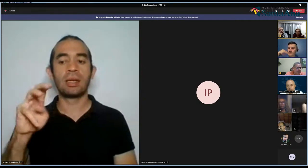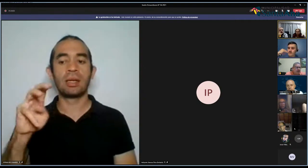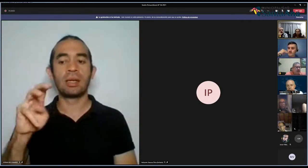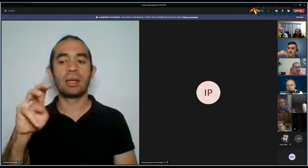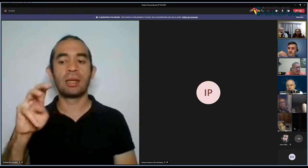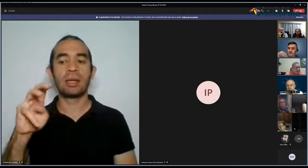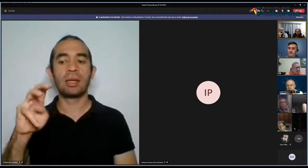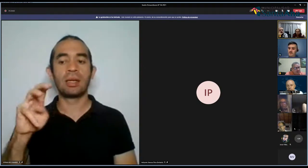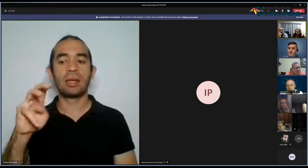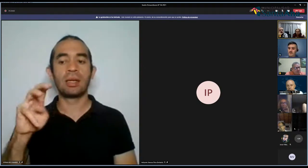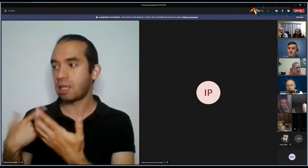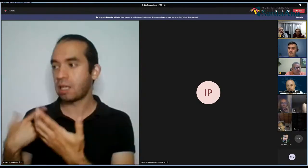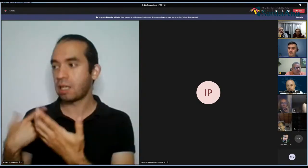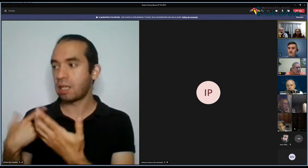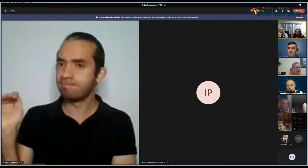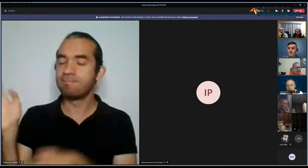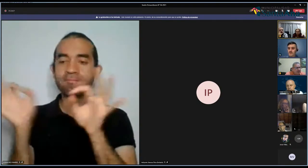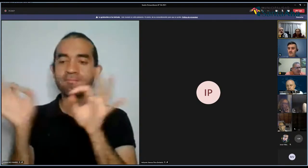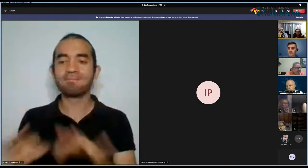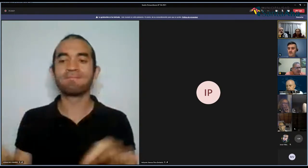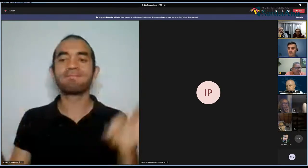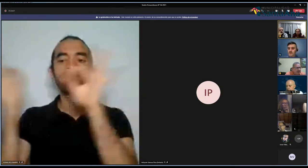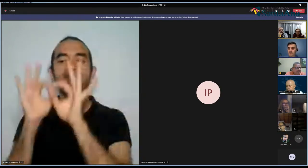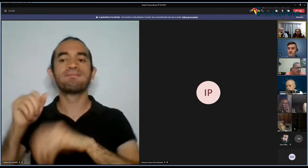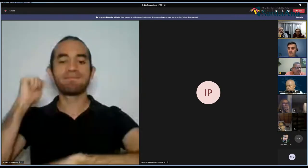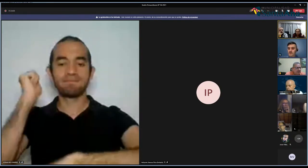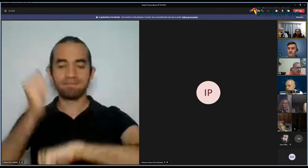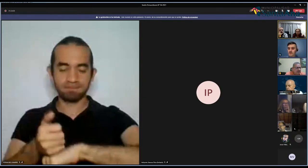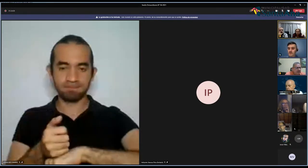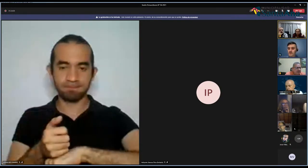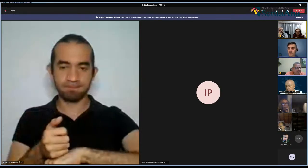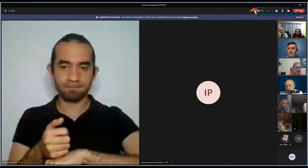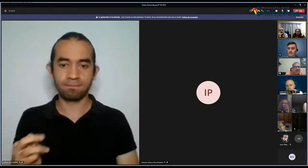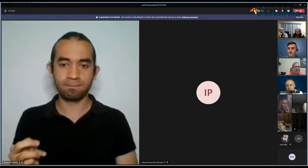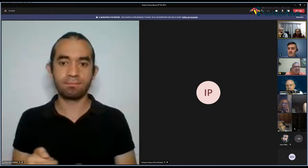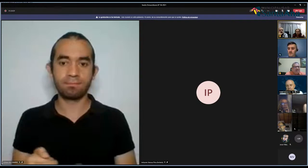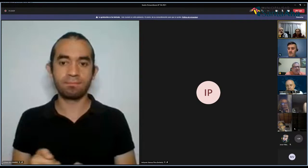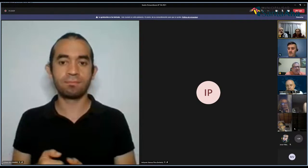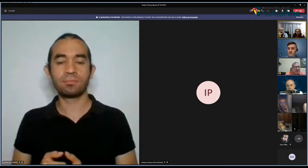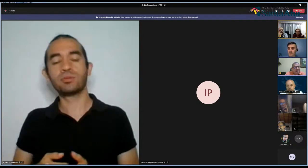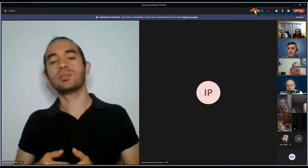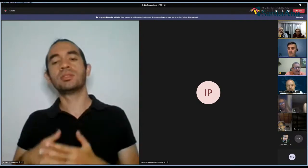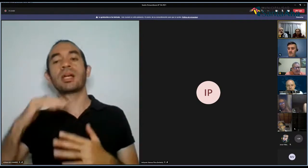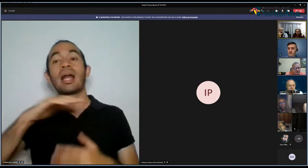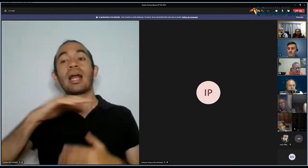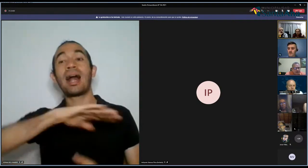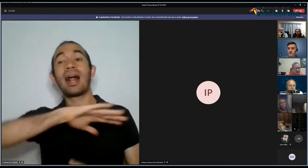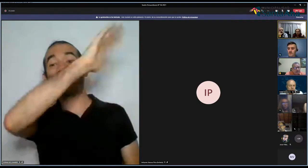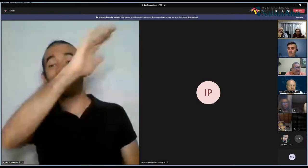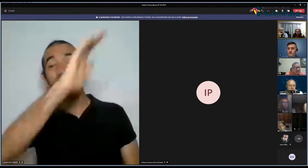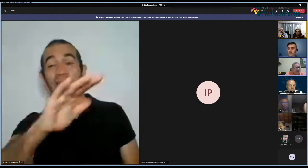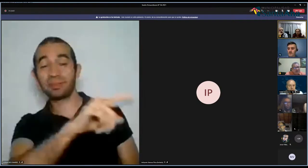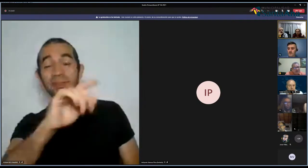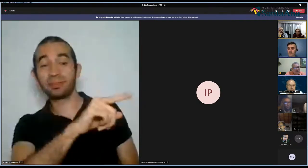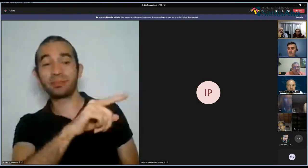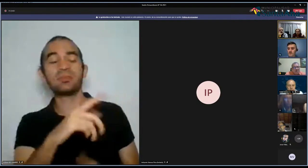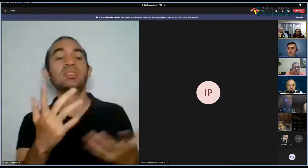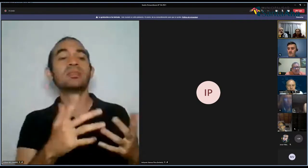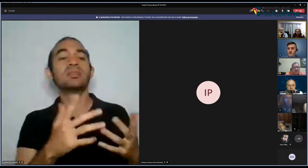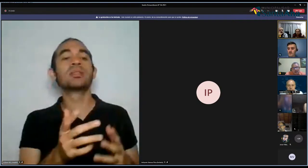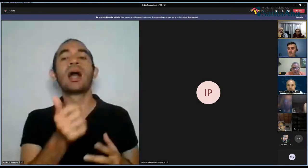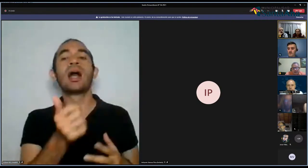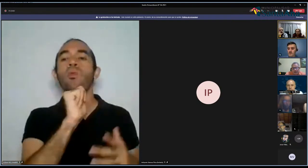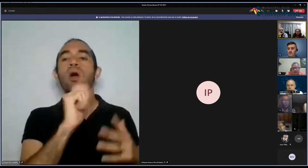es muy importante determinar en las partes altas y que se hagan retenciones de aguas